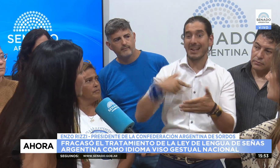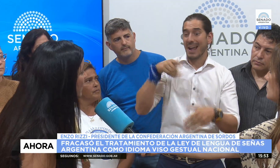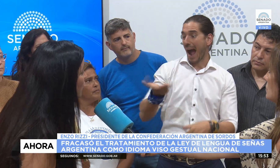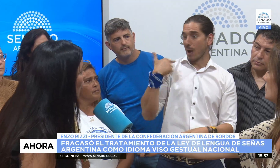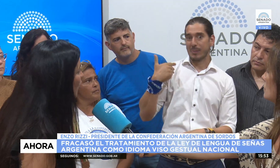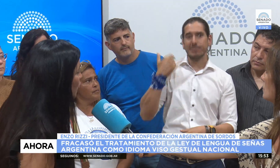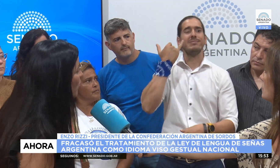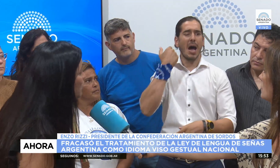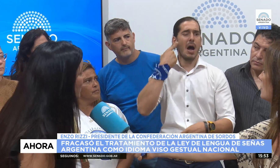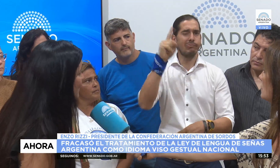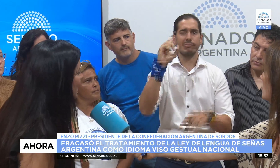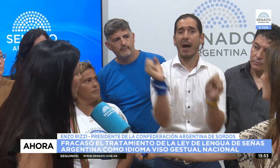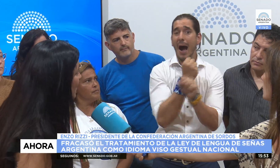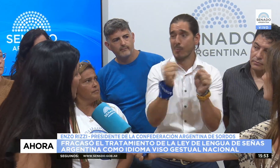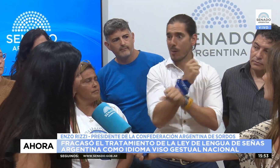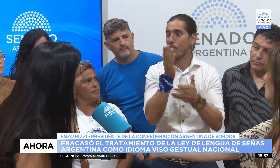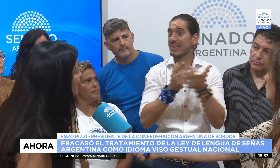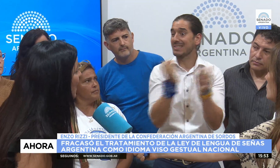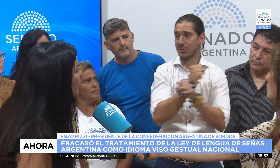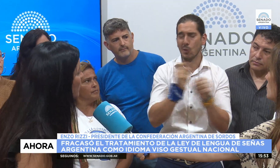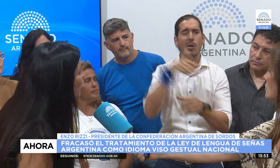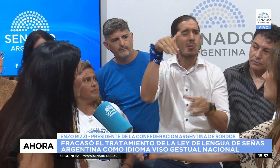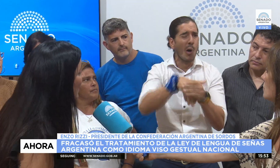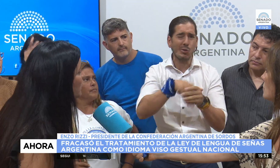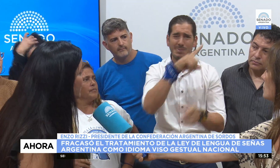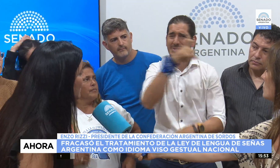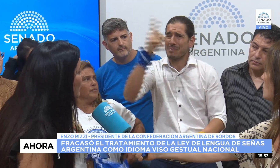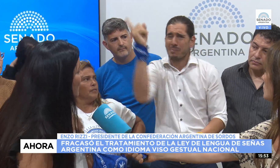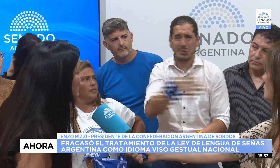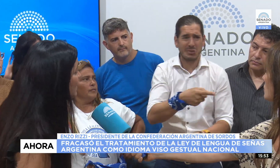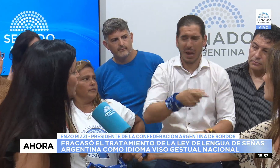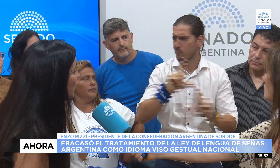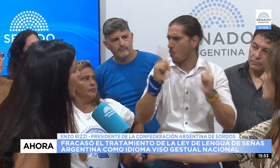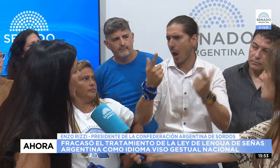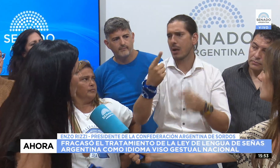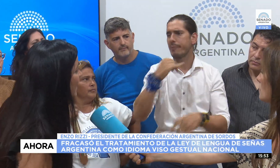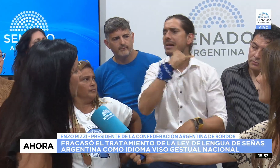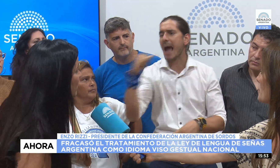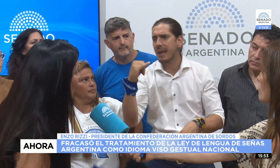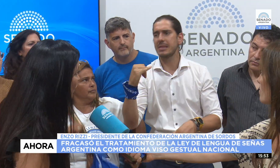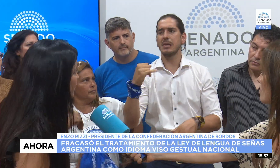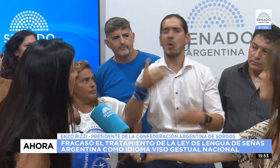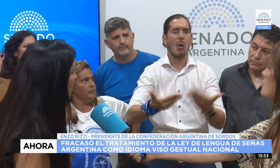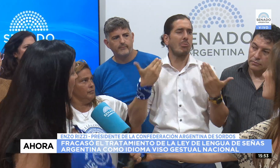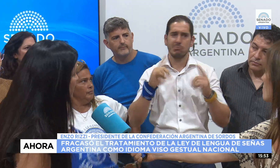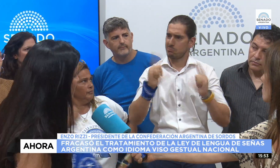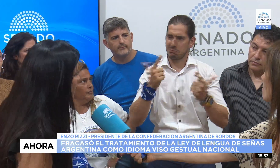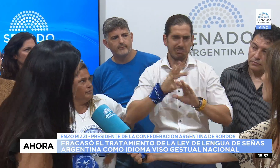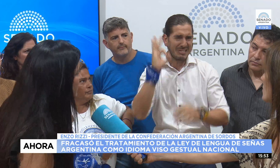proyecto tuvo muchas presentaciones ya y ya pudimos lograr el año pasado la media sanción en diputados. Ya no